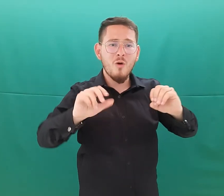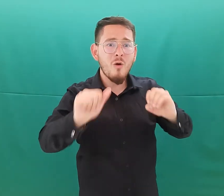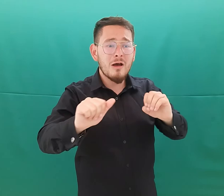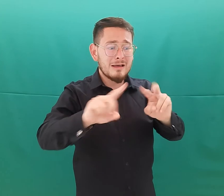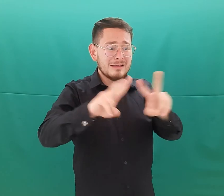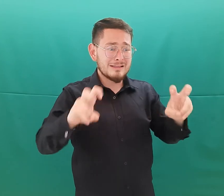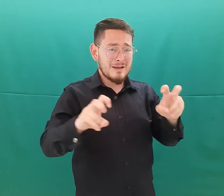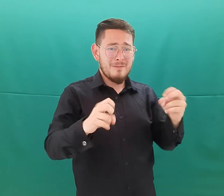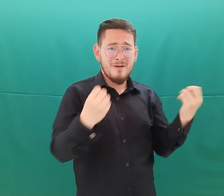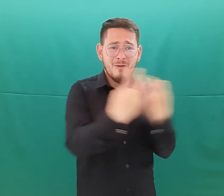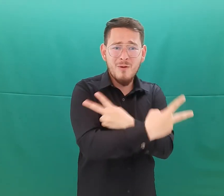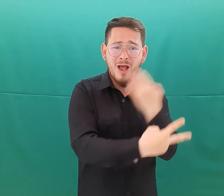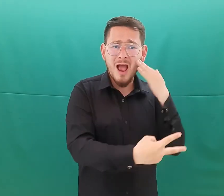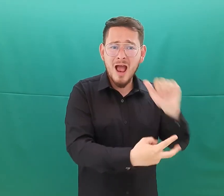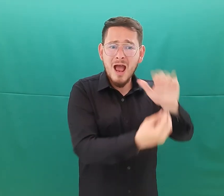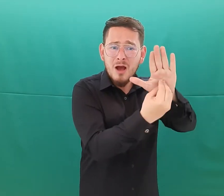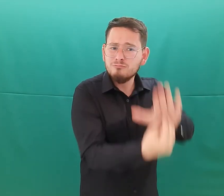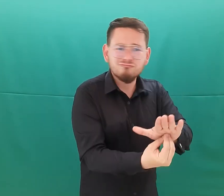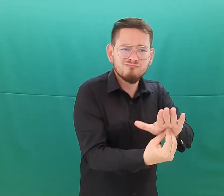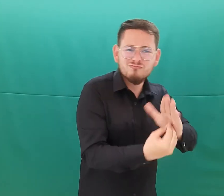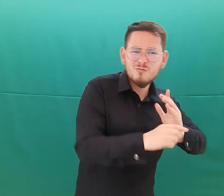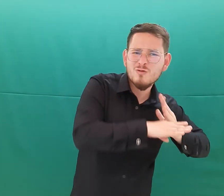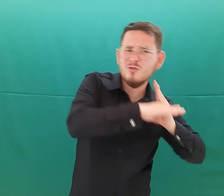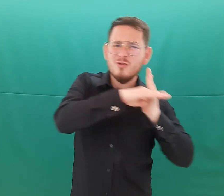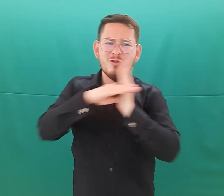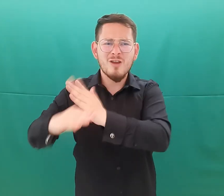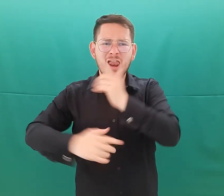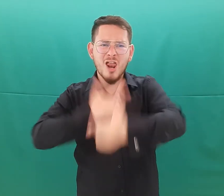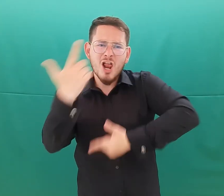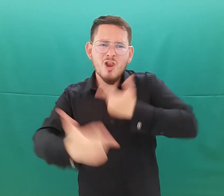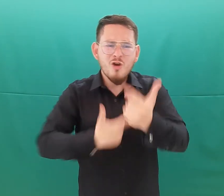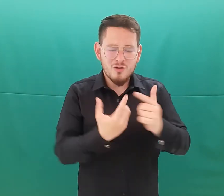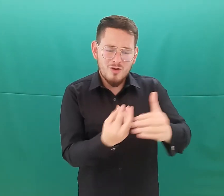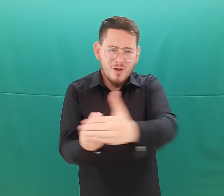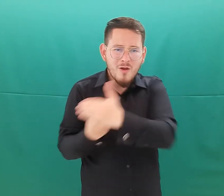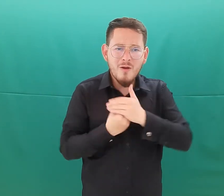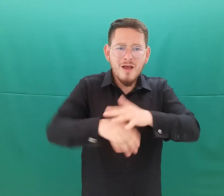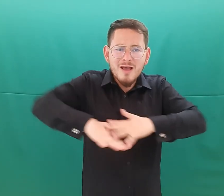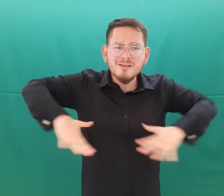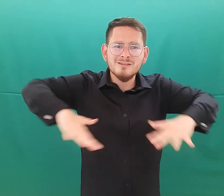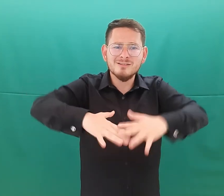desde la creación de un espacio seguro y de oferta integral institucional.